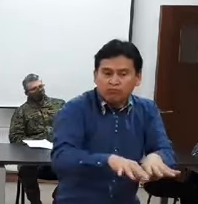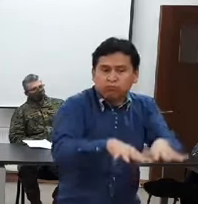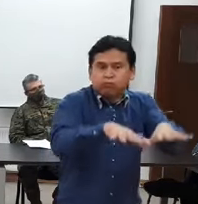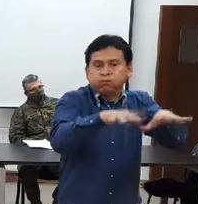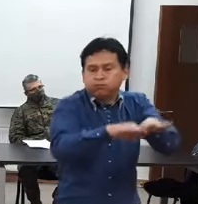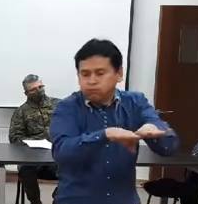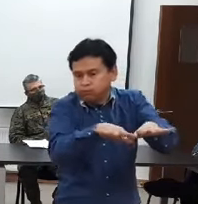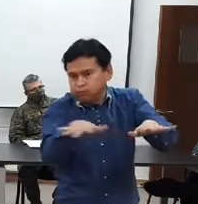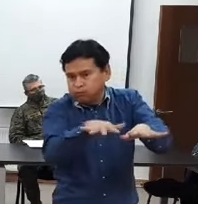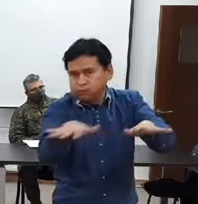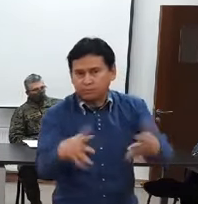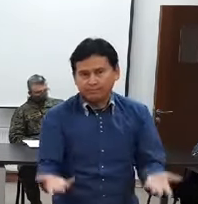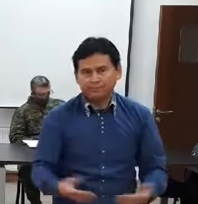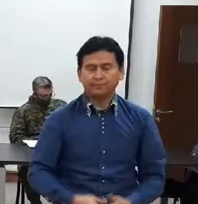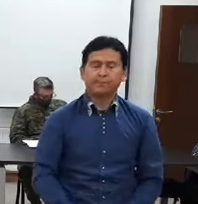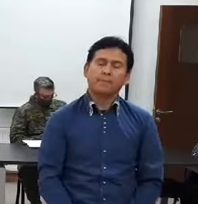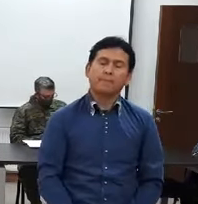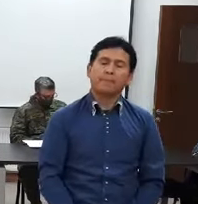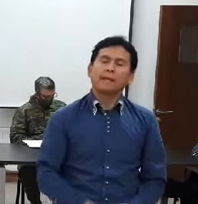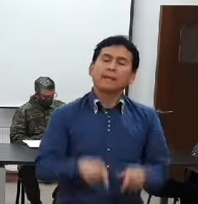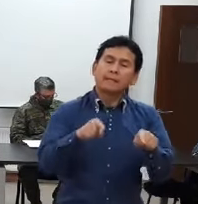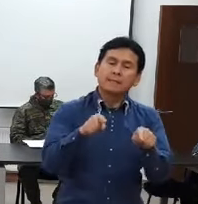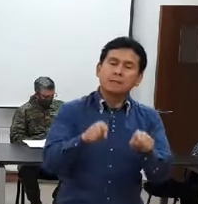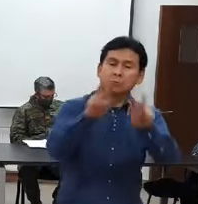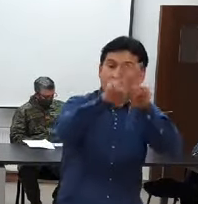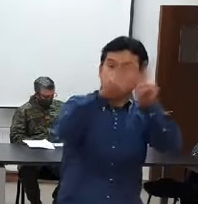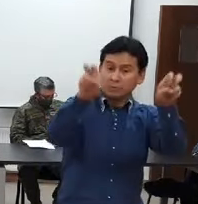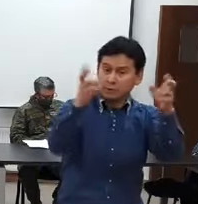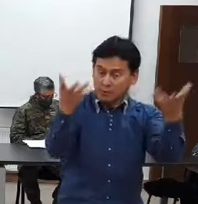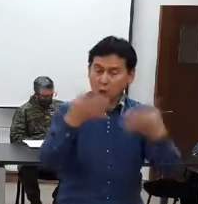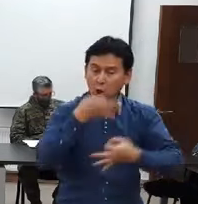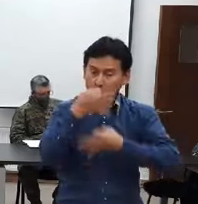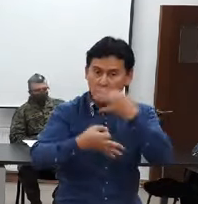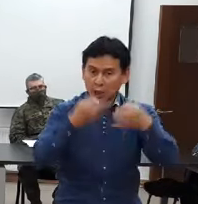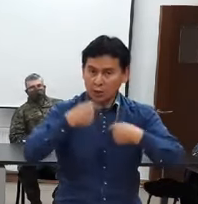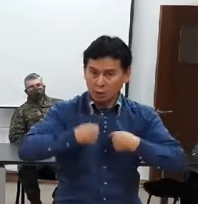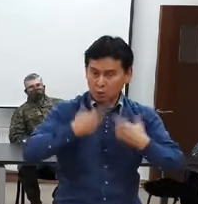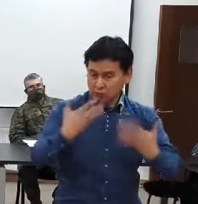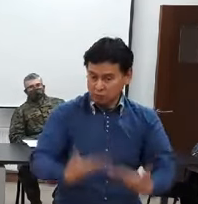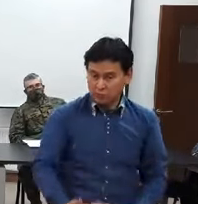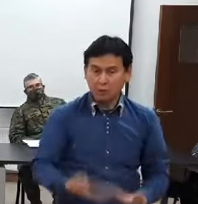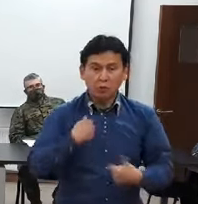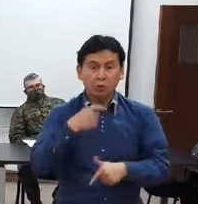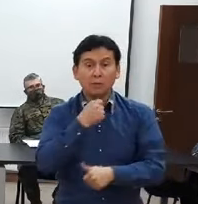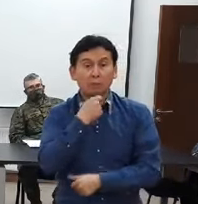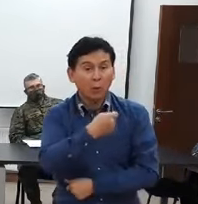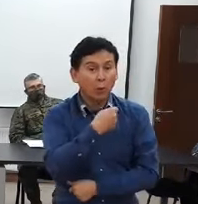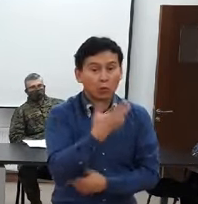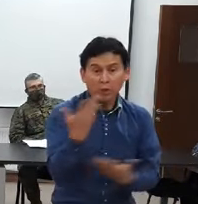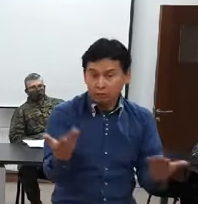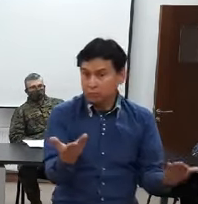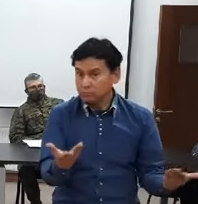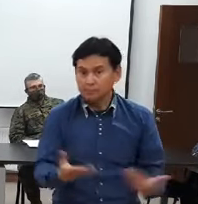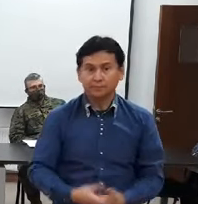presentar crecidas. Eso es lo que quería contarles yo. No sé si hay consultas de la prensa.